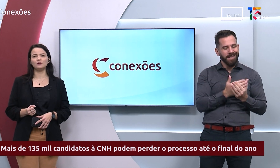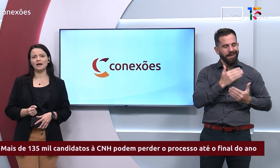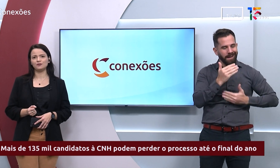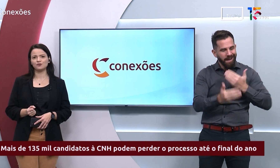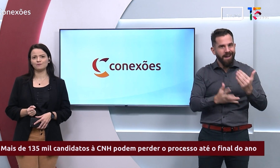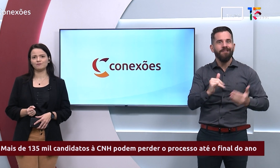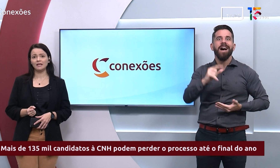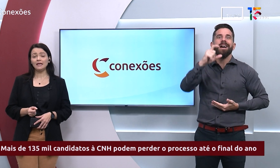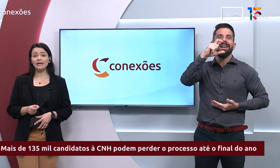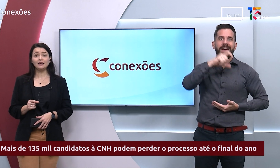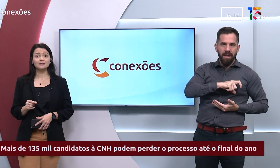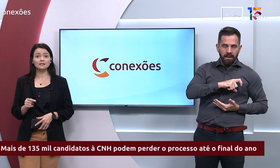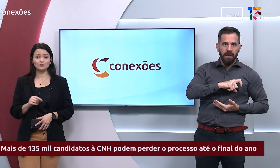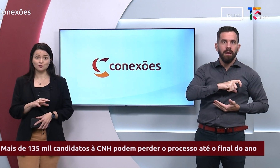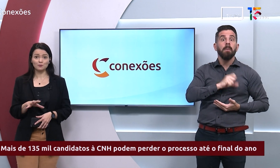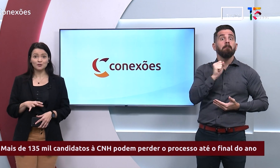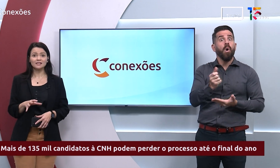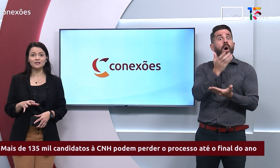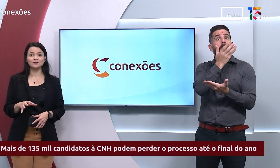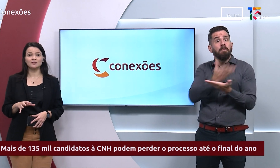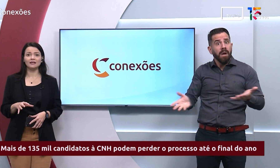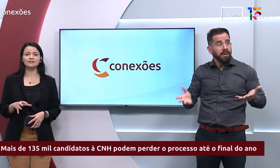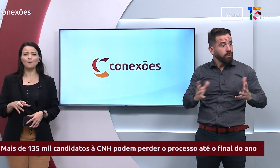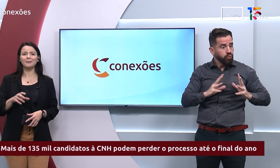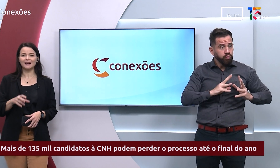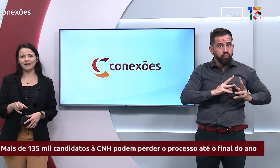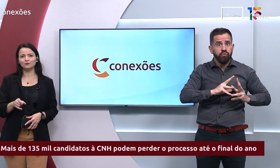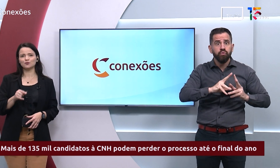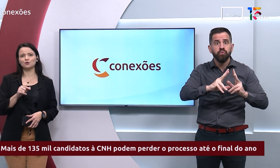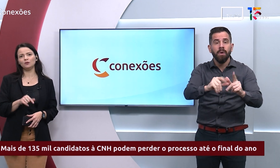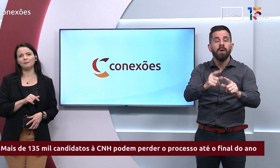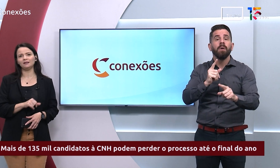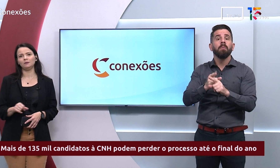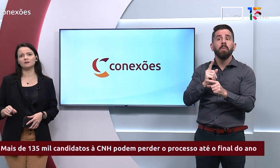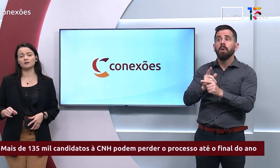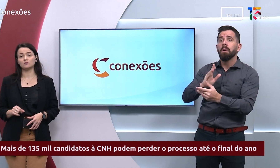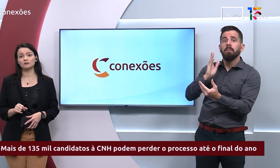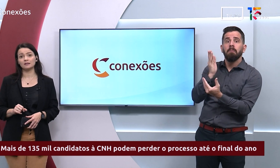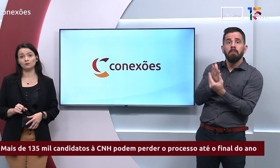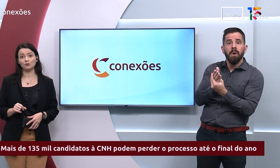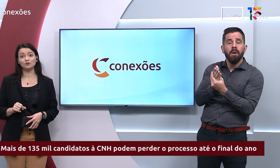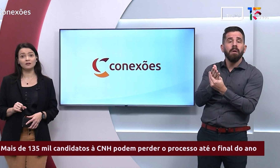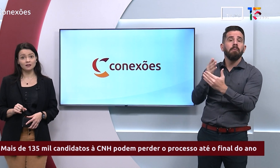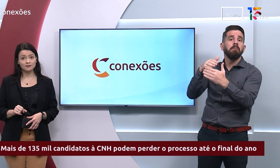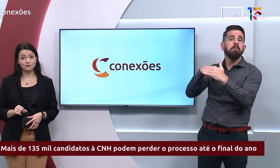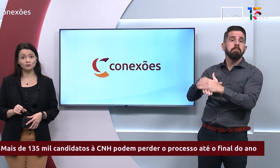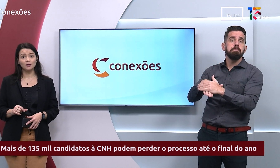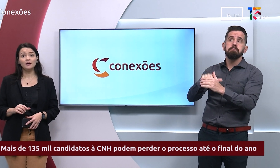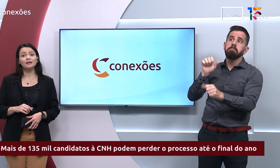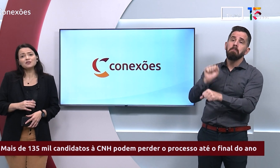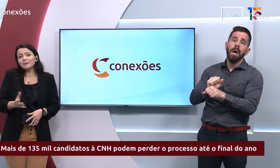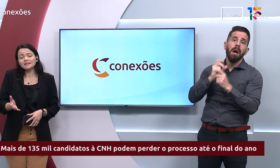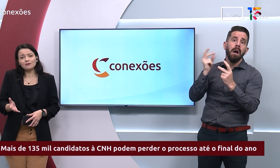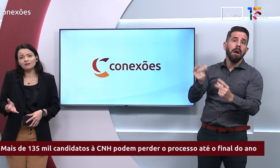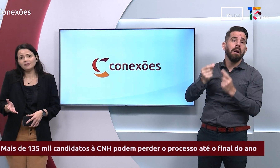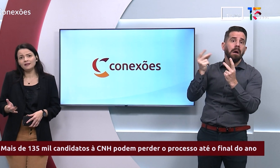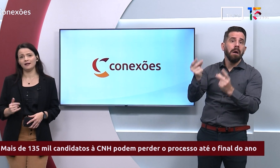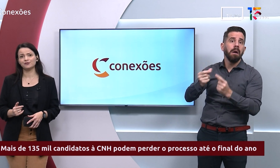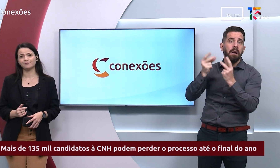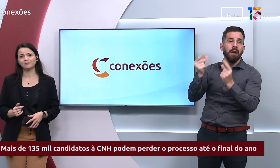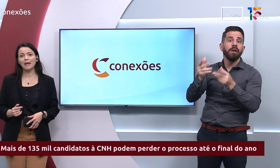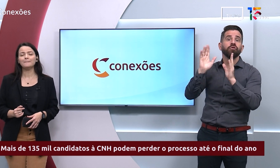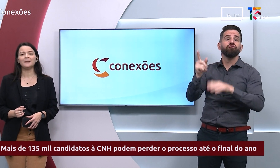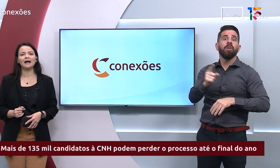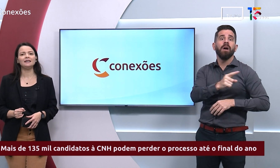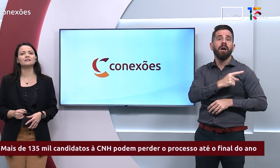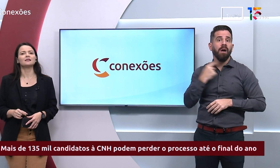de continuidade. Os processos, né, estão parados no Departamento Estadual de Trânsito e já passaram da